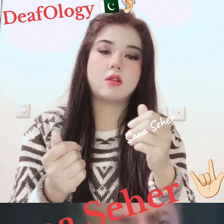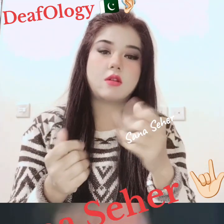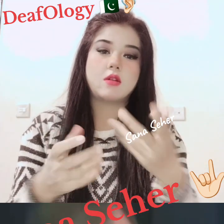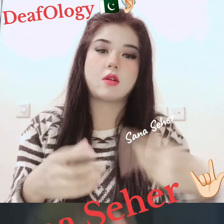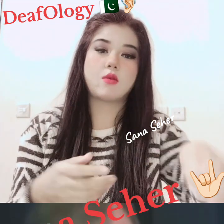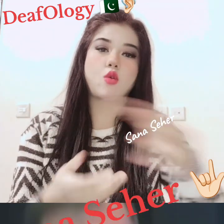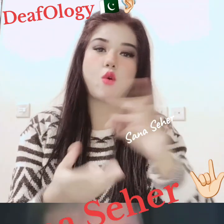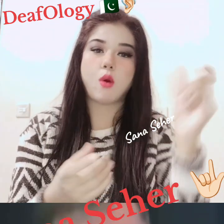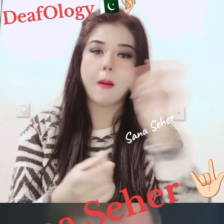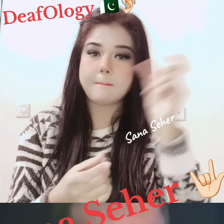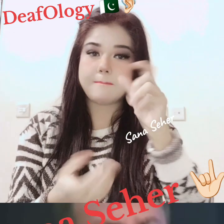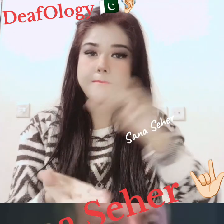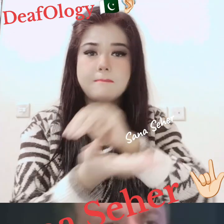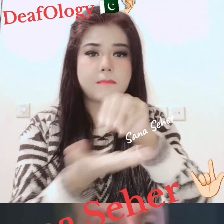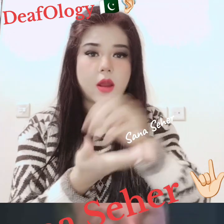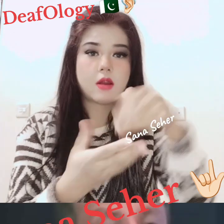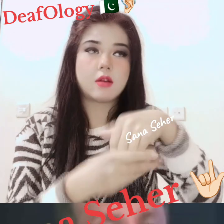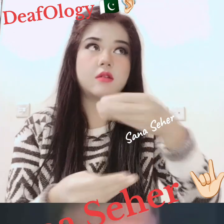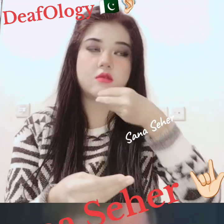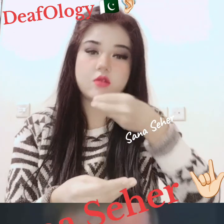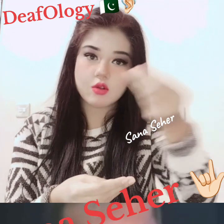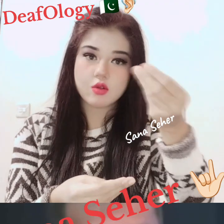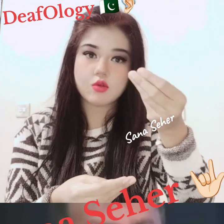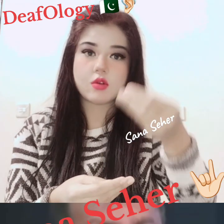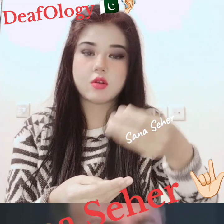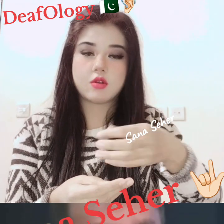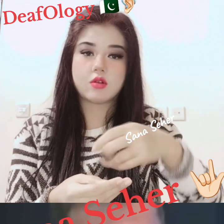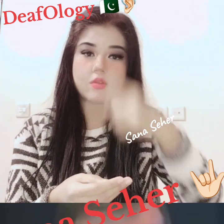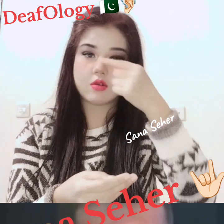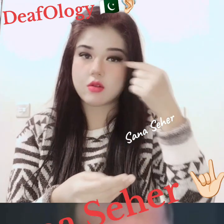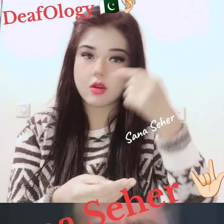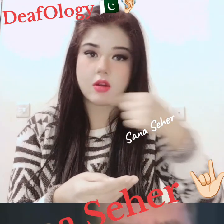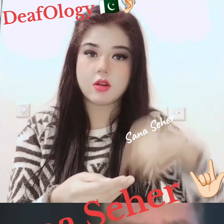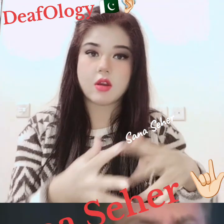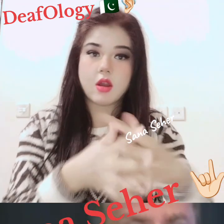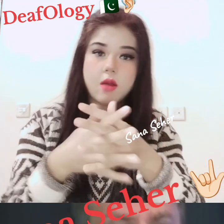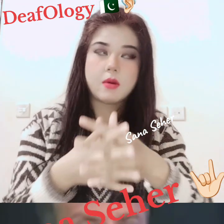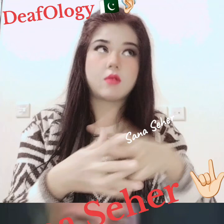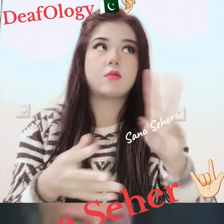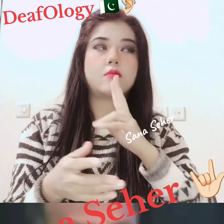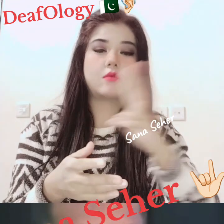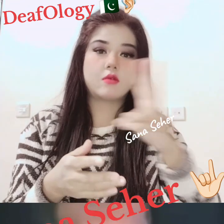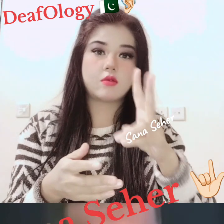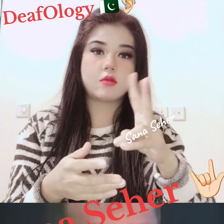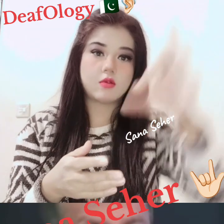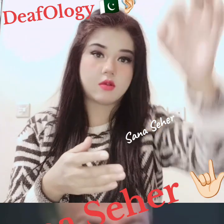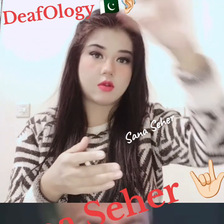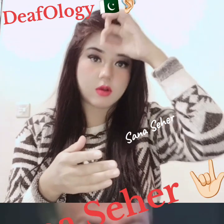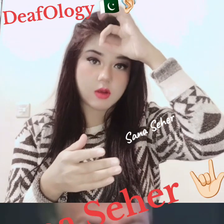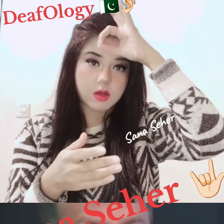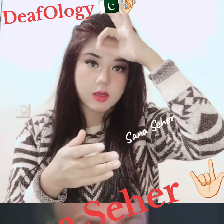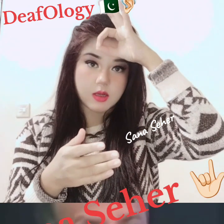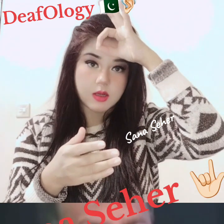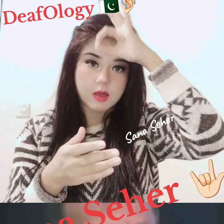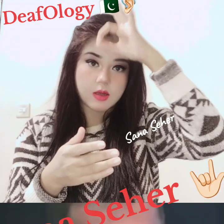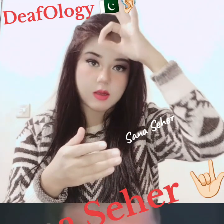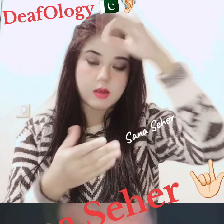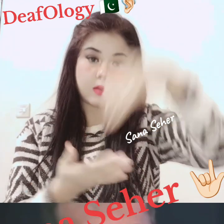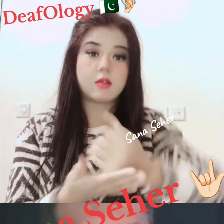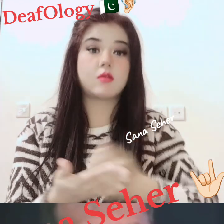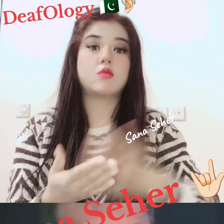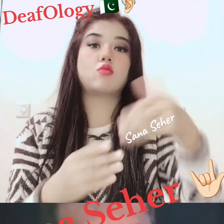इस्लामी ममालिक और भी, हमारे अरब ममालिक भी एंगेज करते हैं, चाइना भी एंगेज करता है, अमेरिका भी एंगेज, सब एंगेज करते हैं कि ये नॉन स्टेट एक्टर्स हैं, बट दे हैव देयर